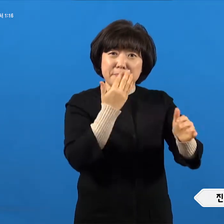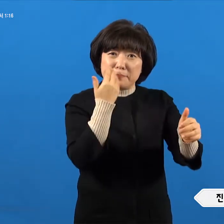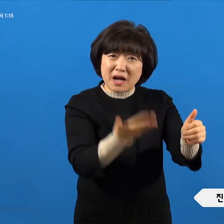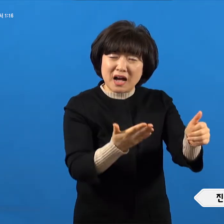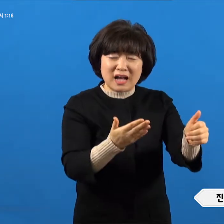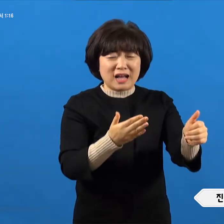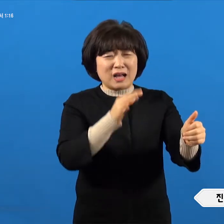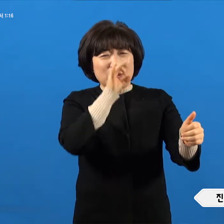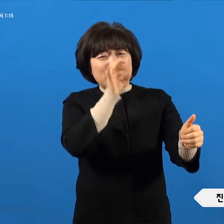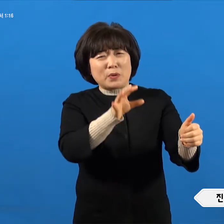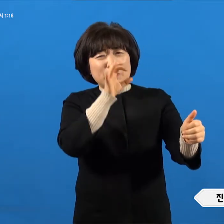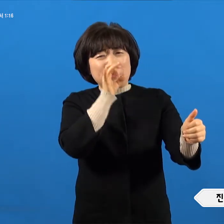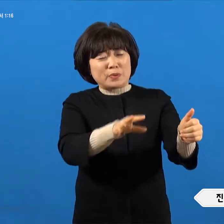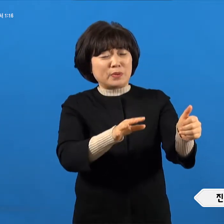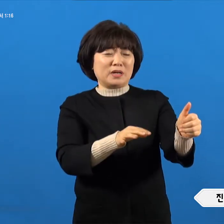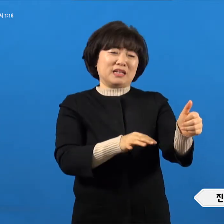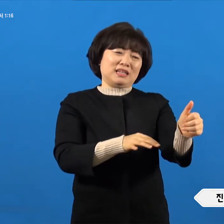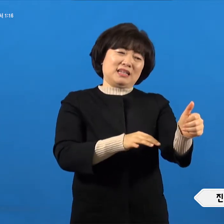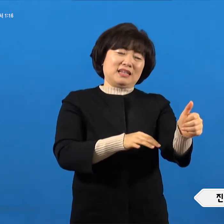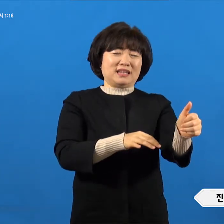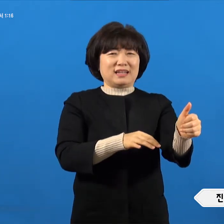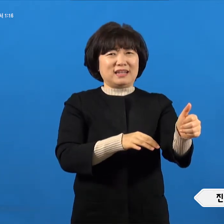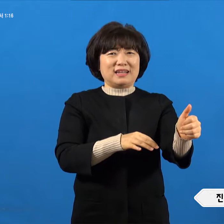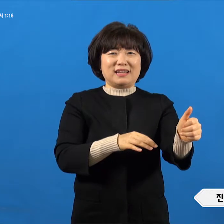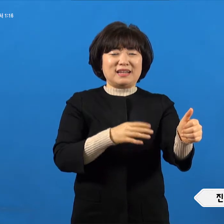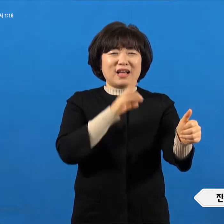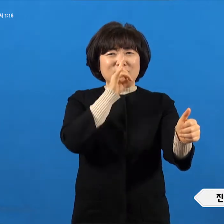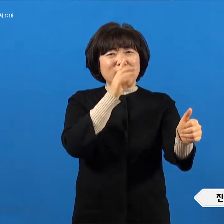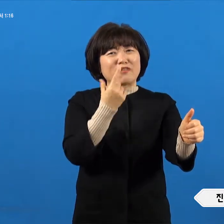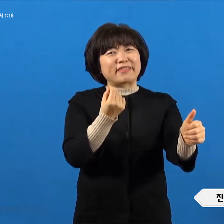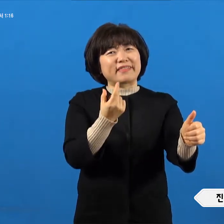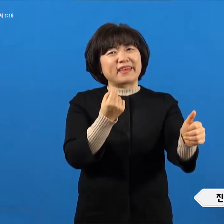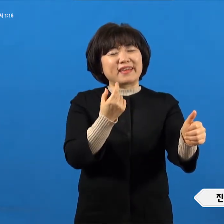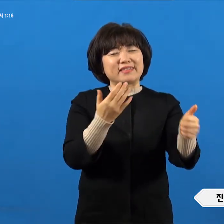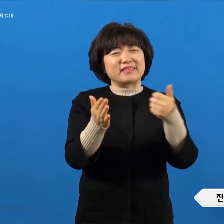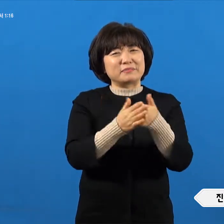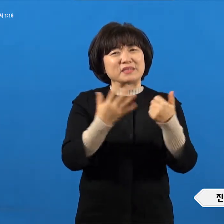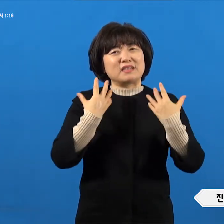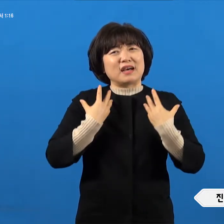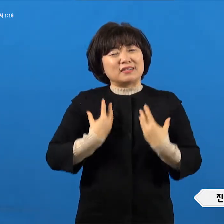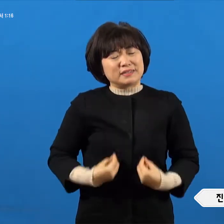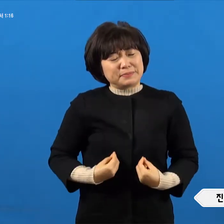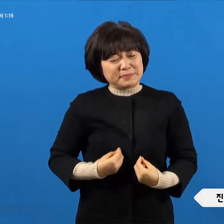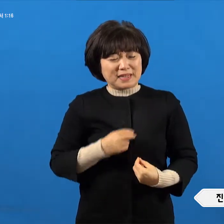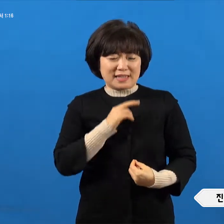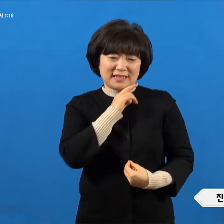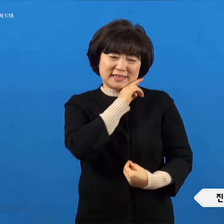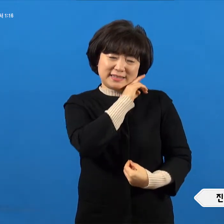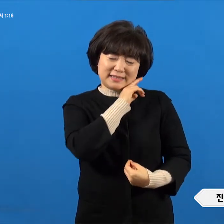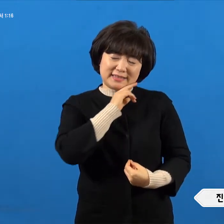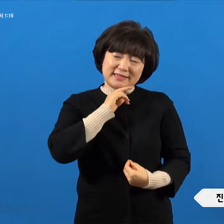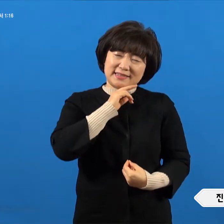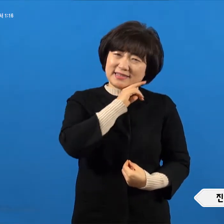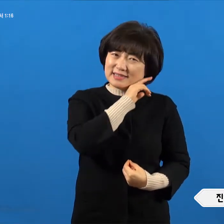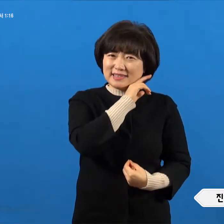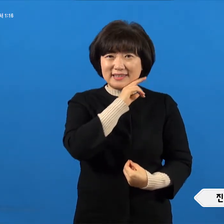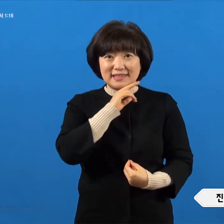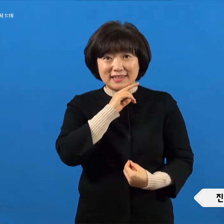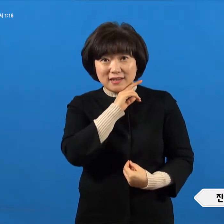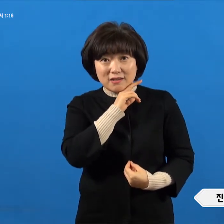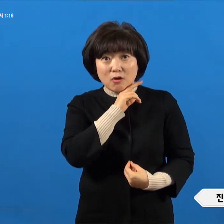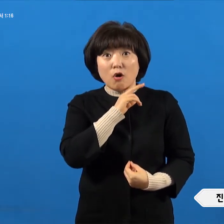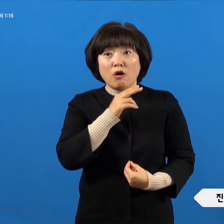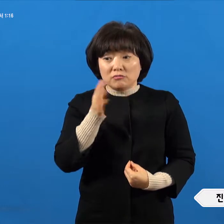수 있을까? 안 바뀔 것 같습니다. 그래서 낙심합니다. 그래서 의심하고 절망합니다. 그런데 성경은